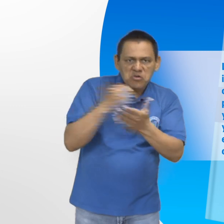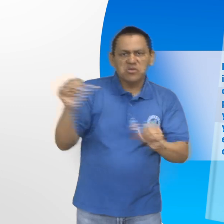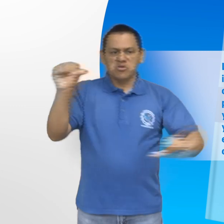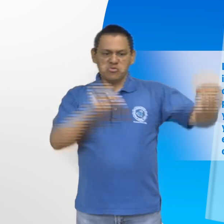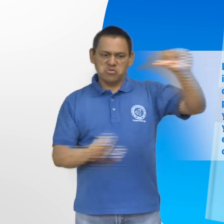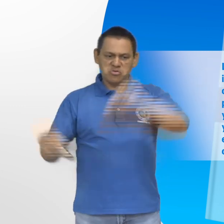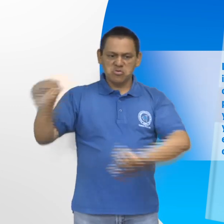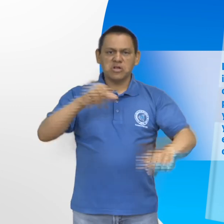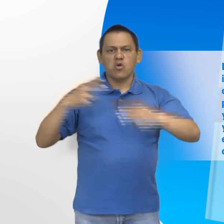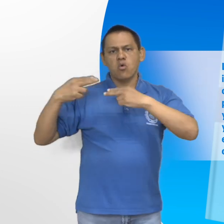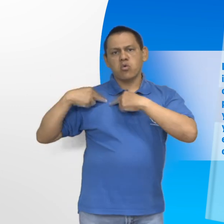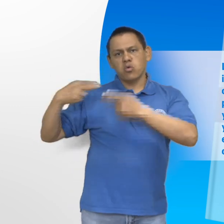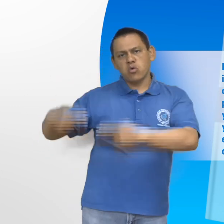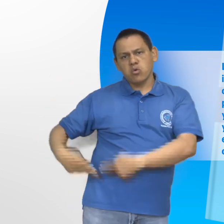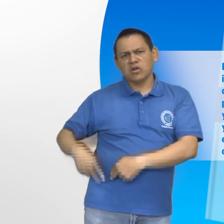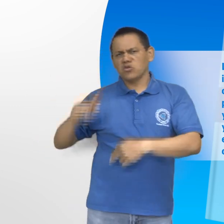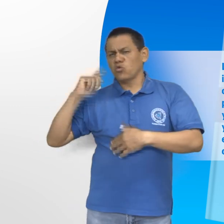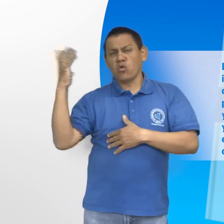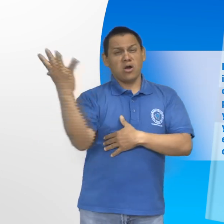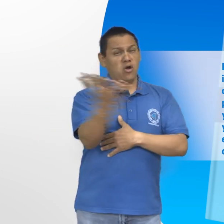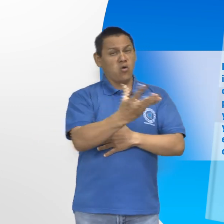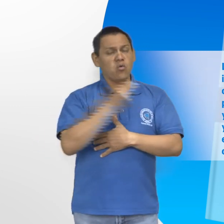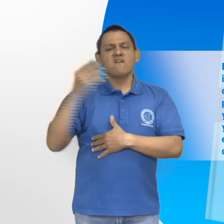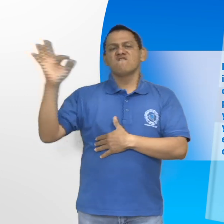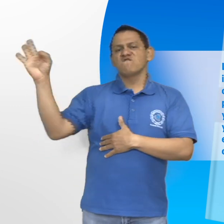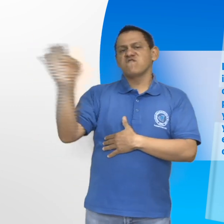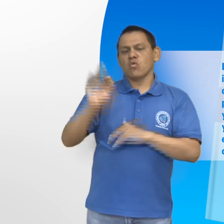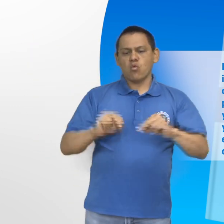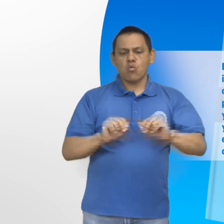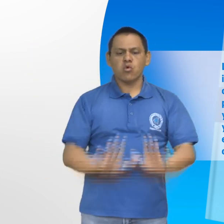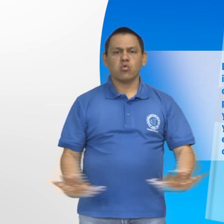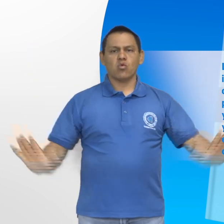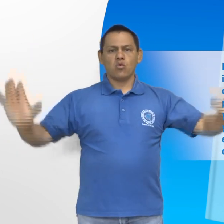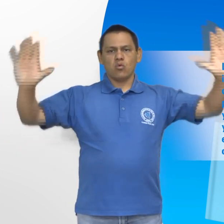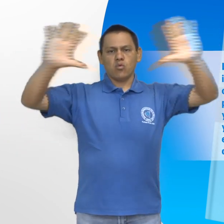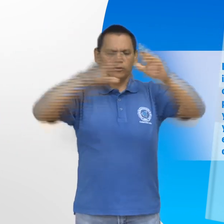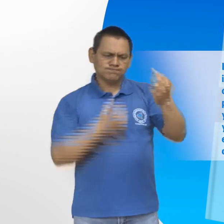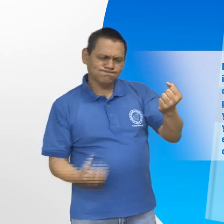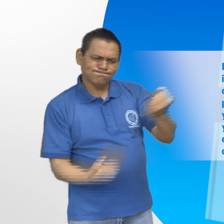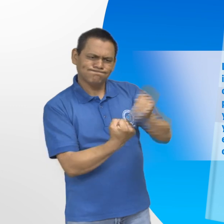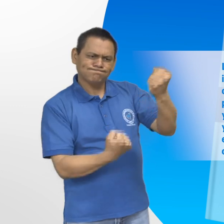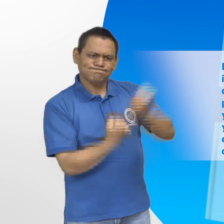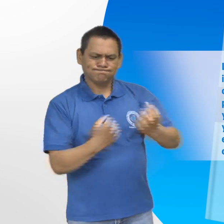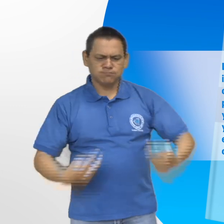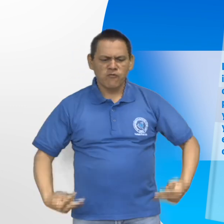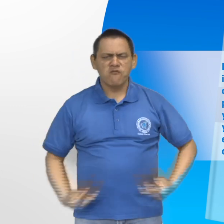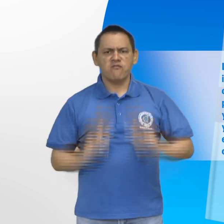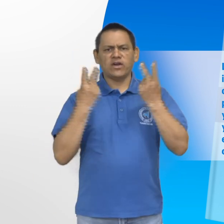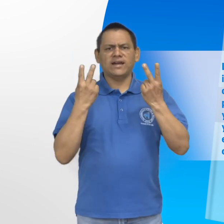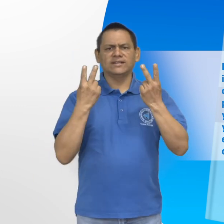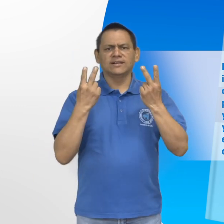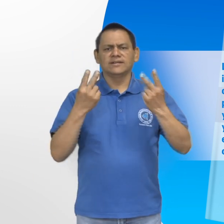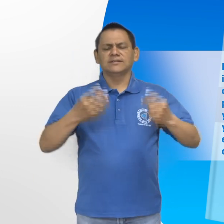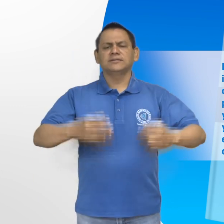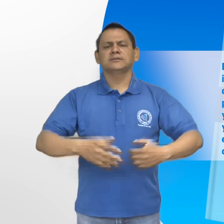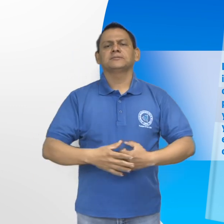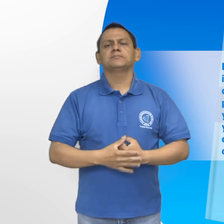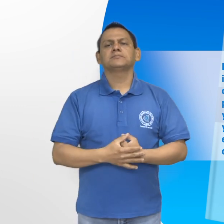un único sistema, autorregulado, formado por componentes físicos,